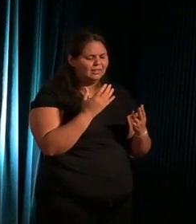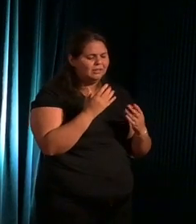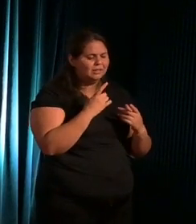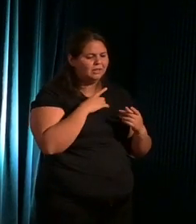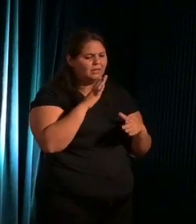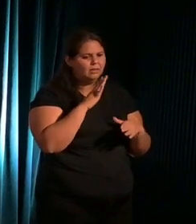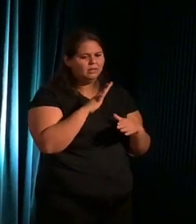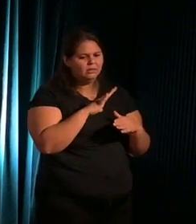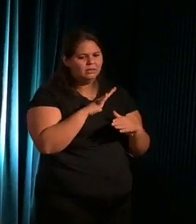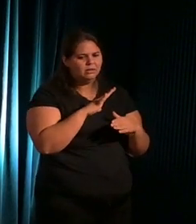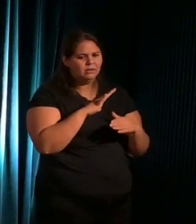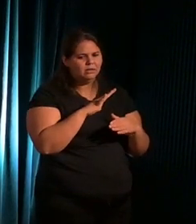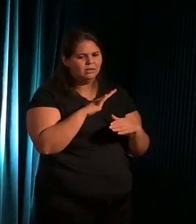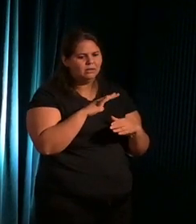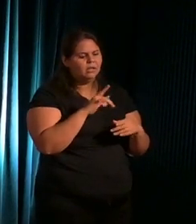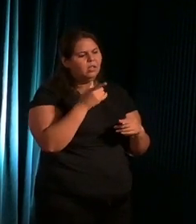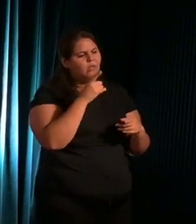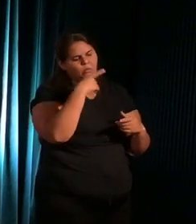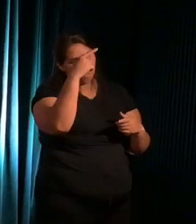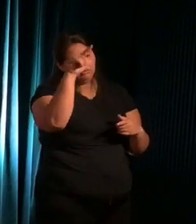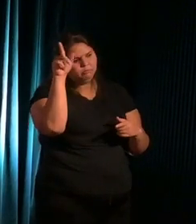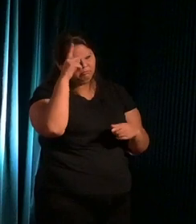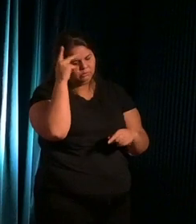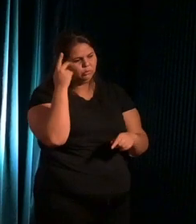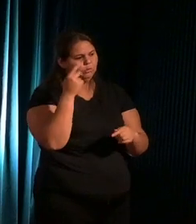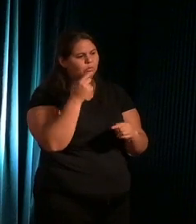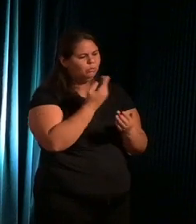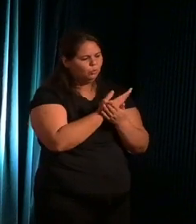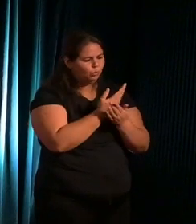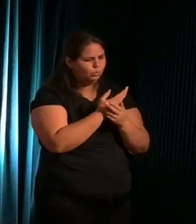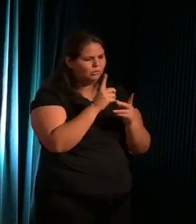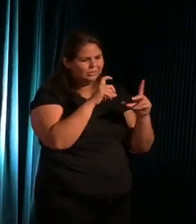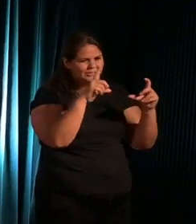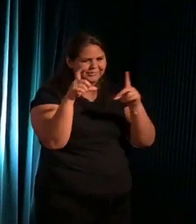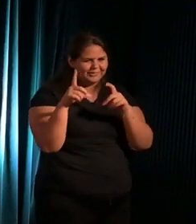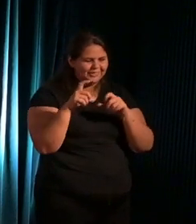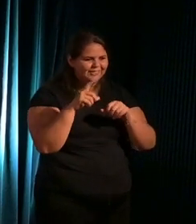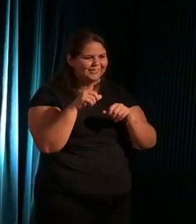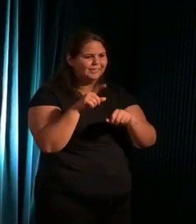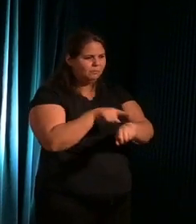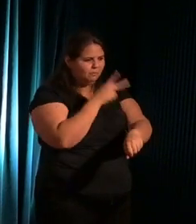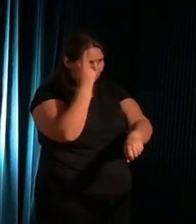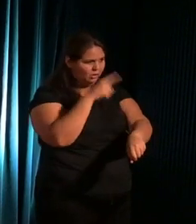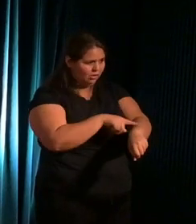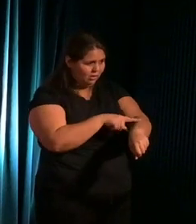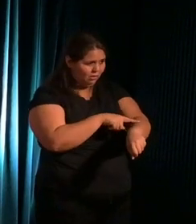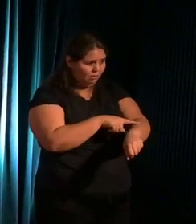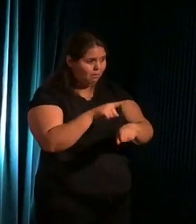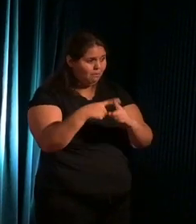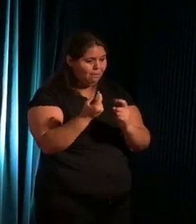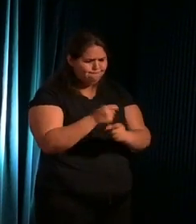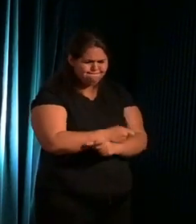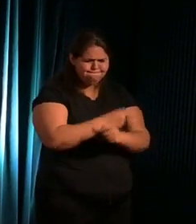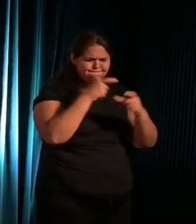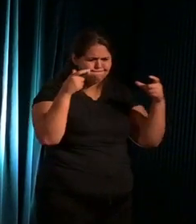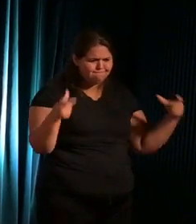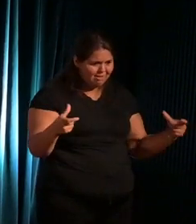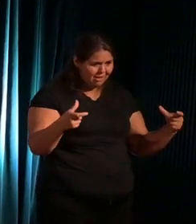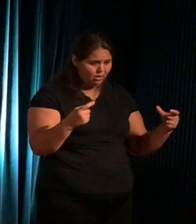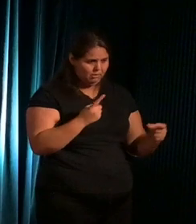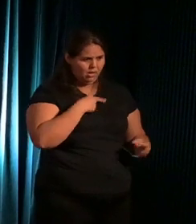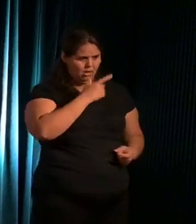estudem acervos negros. Eu acho que pelo número de itens, o seu talvez seja o acervo pessoal, o maior acervo pessoal de uma pessoa